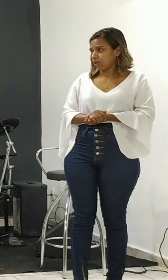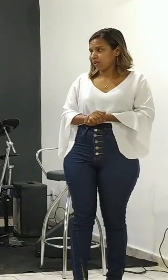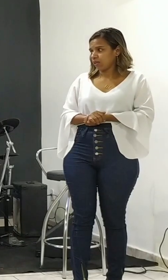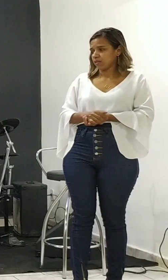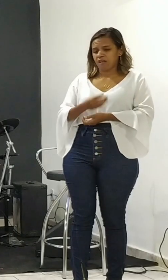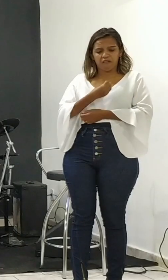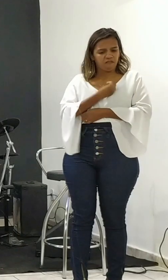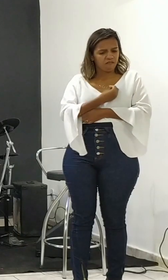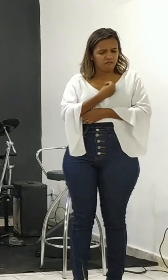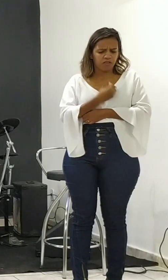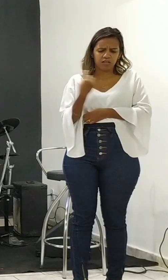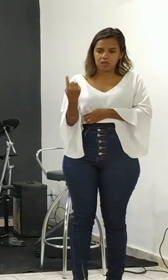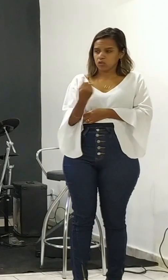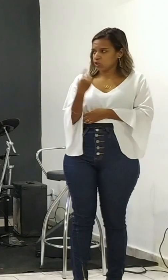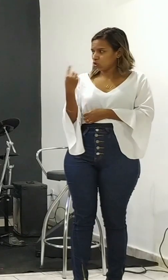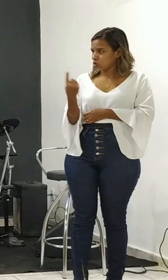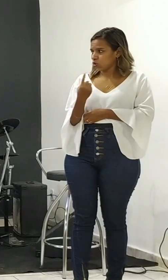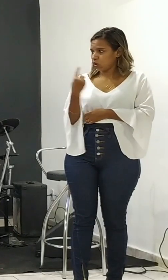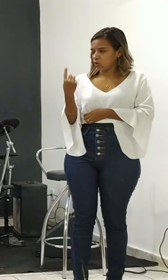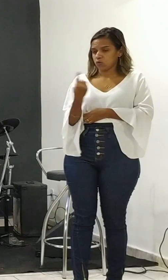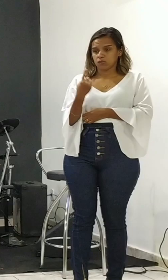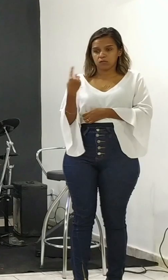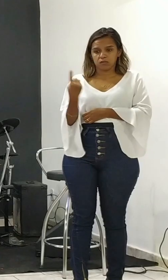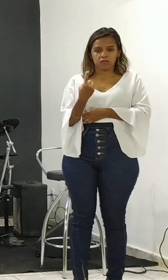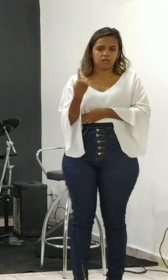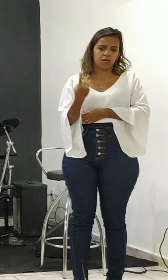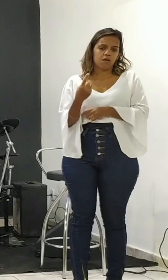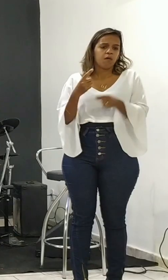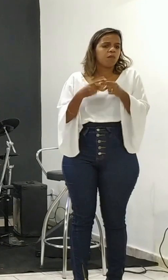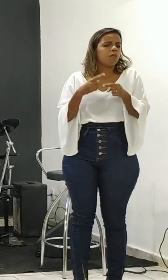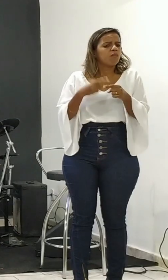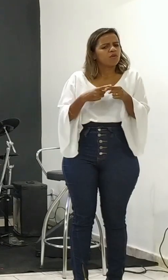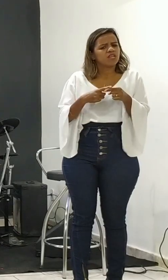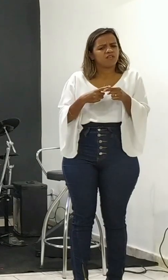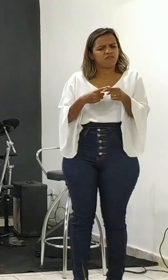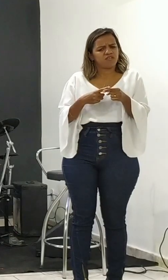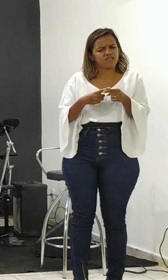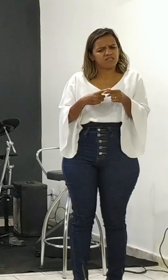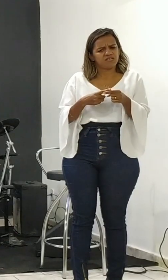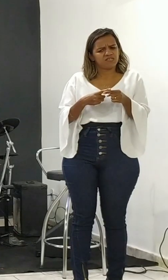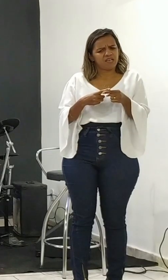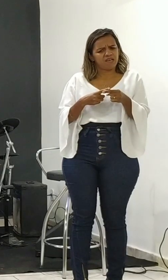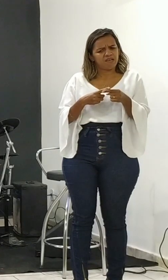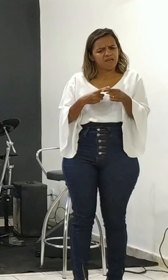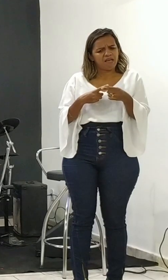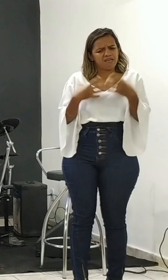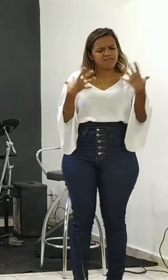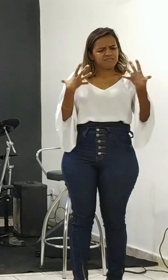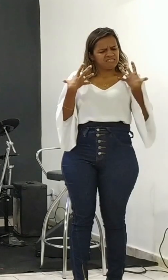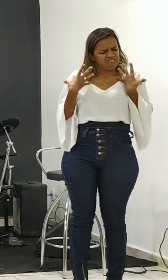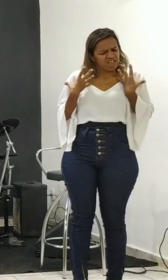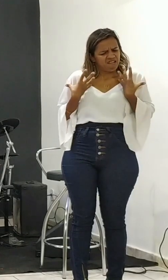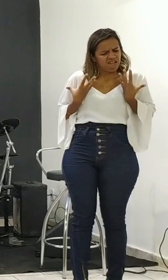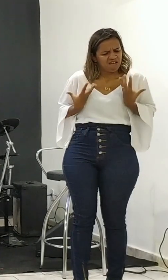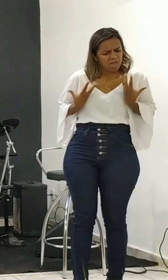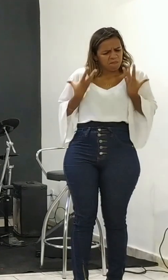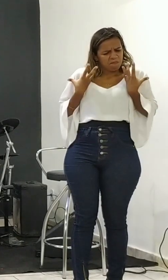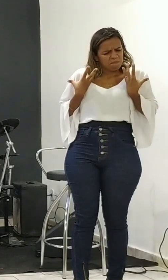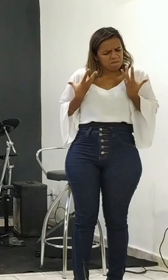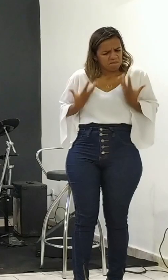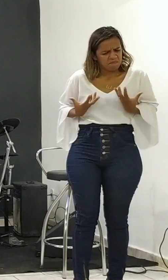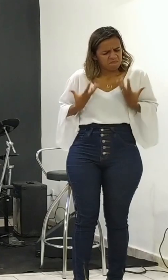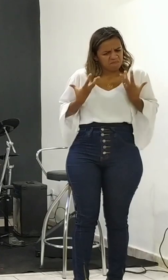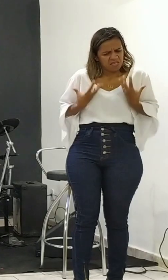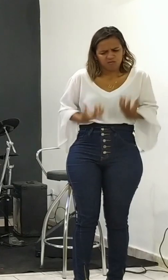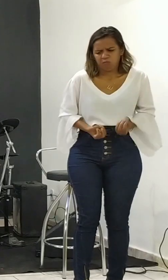nessa vida tão solitária, tão sozinha, por que você não deixa esse fardo, esse